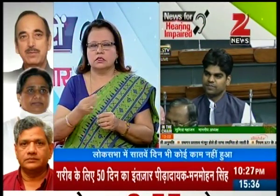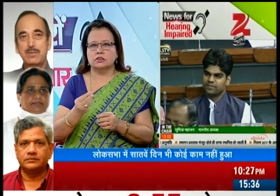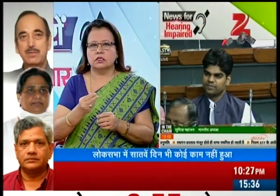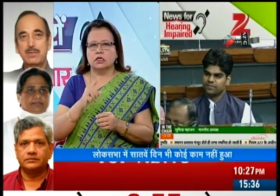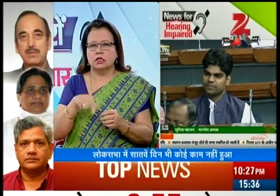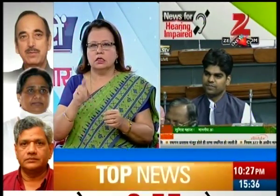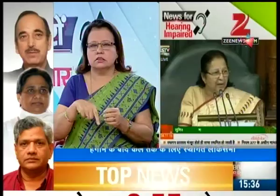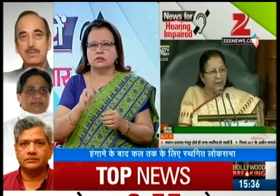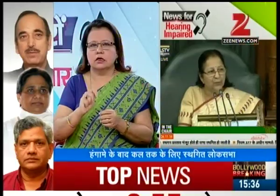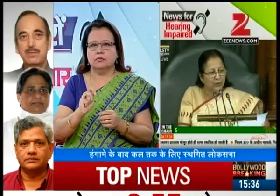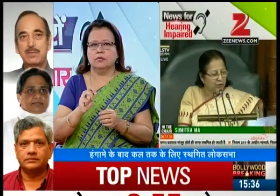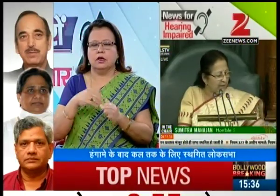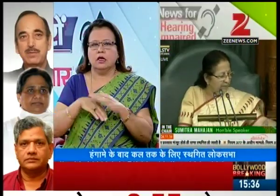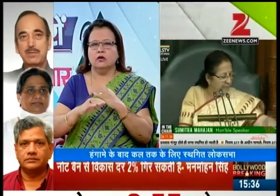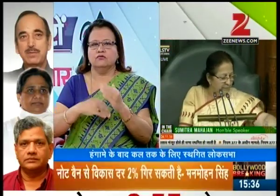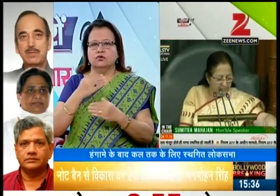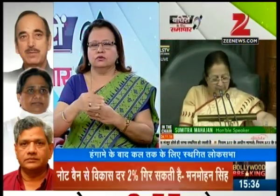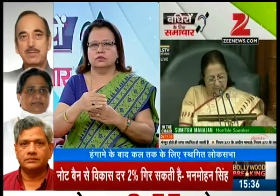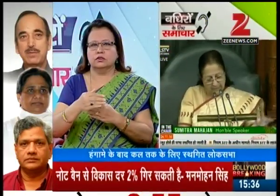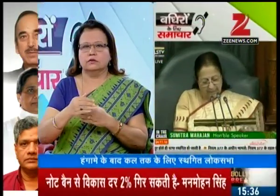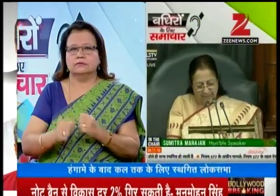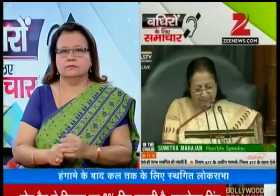डिसऑर्डरली एक्ट इन